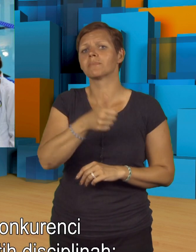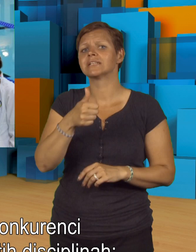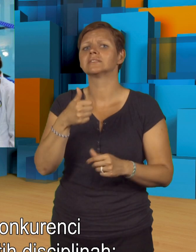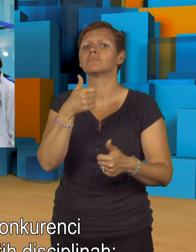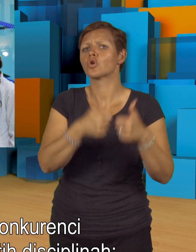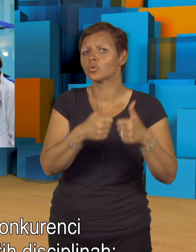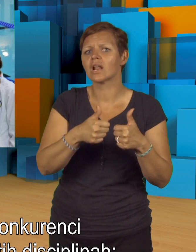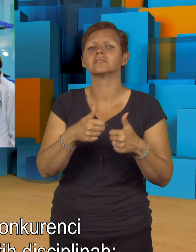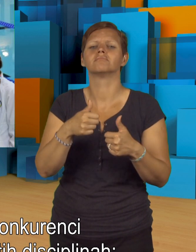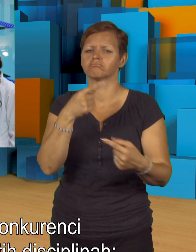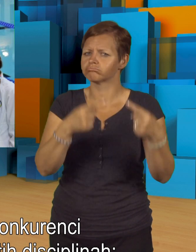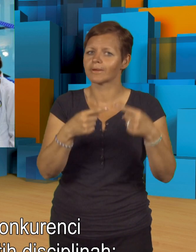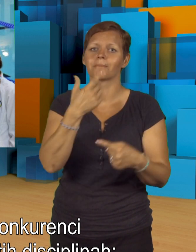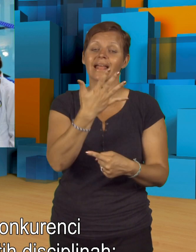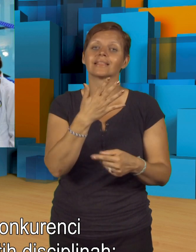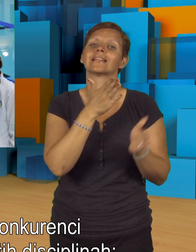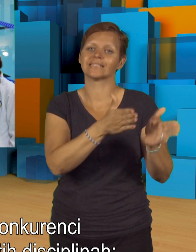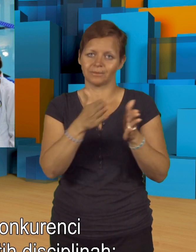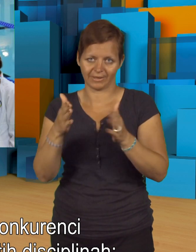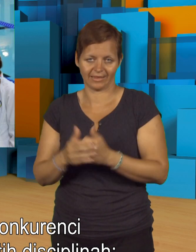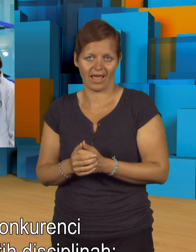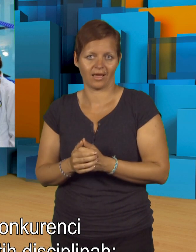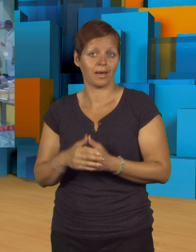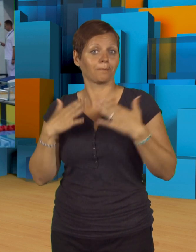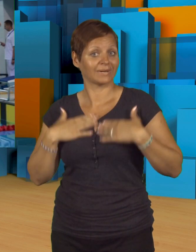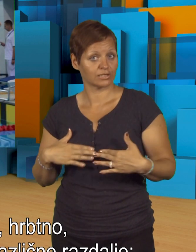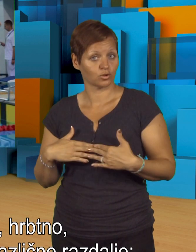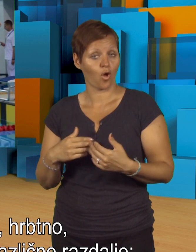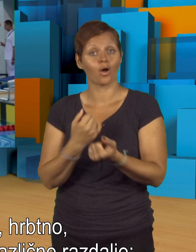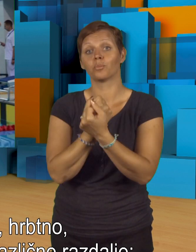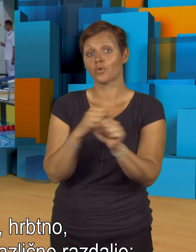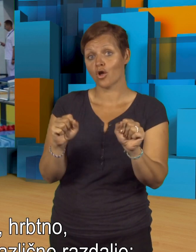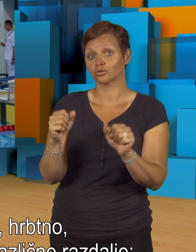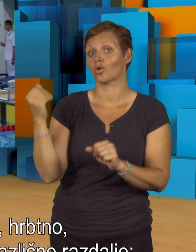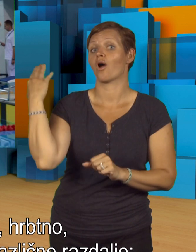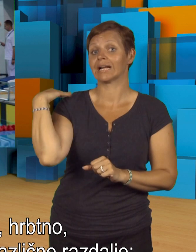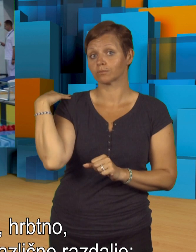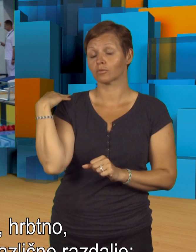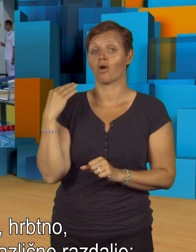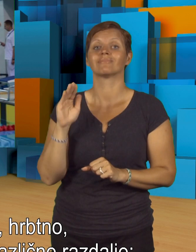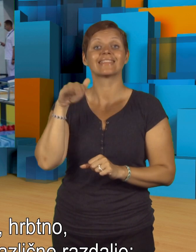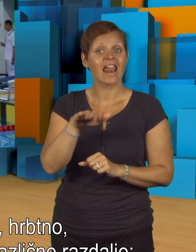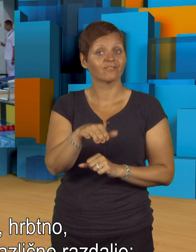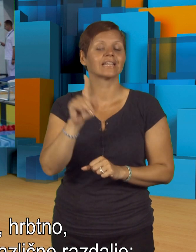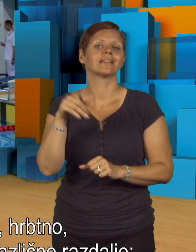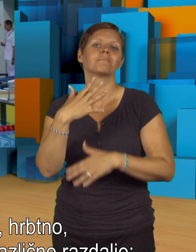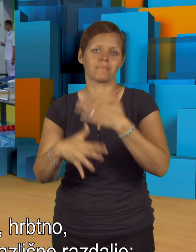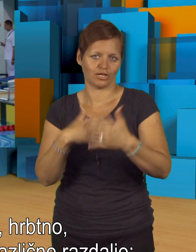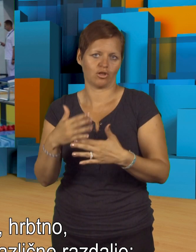V posamezni konkurenci so se pomerili v 5 disciplinah: prsno, prosto, hrbtno, delfin in